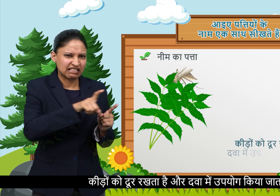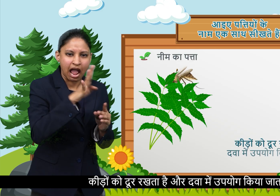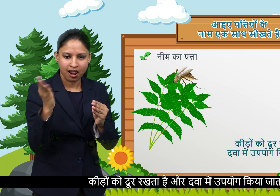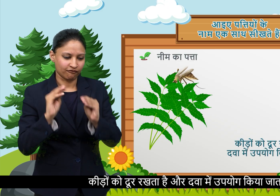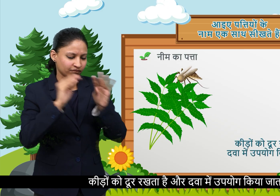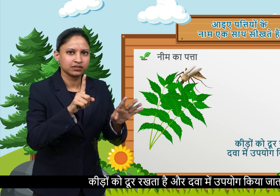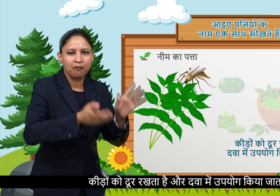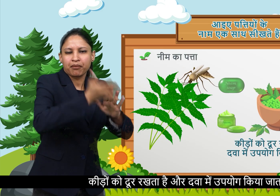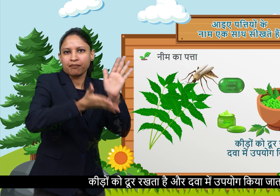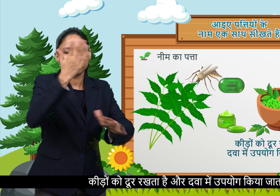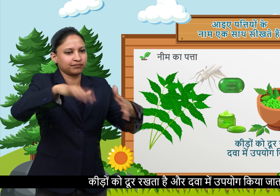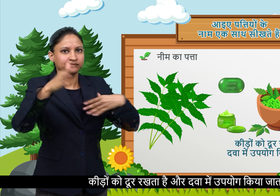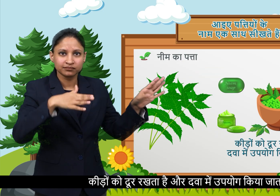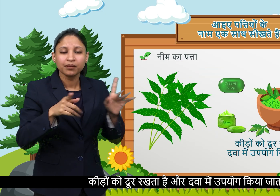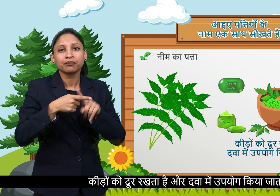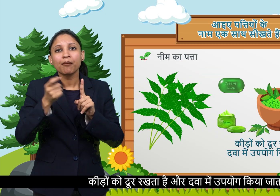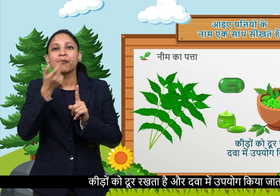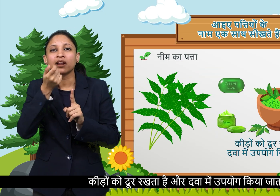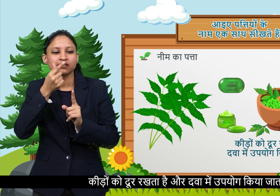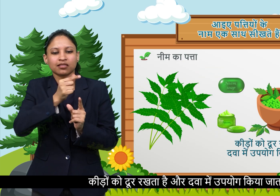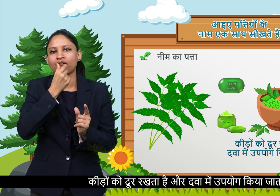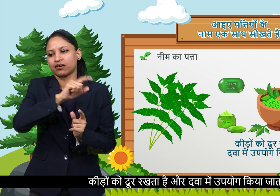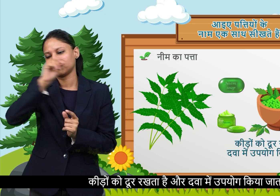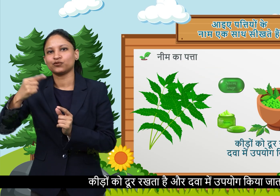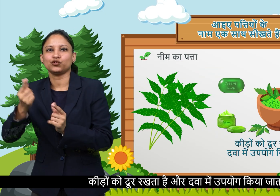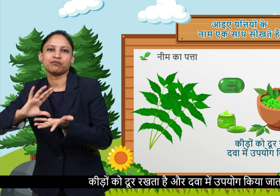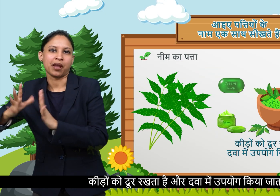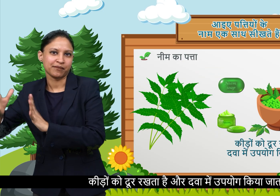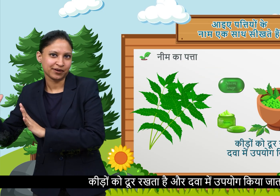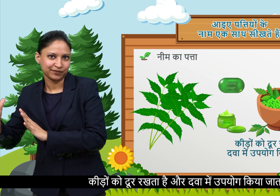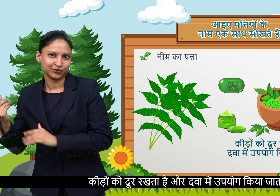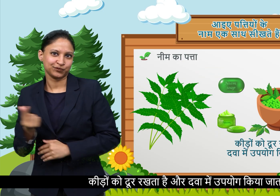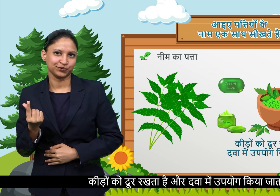कीड़ों को दूर रखता है और दवा में उपयोग किया जाता है।